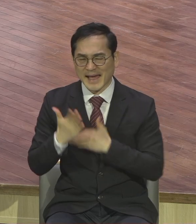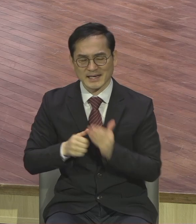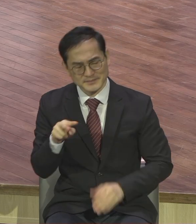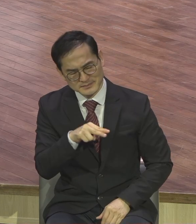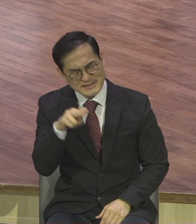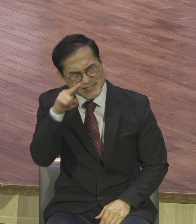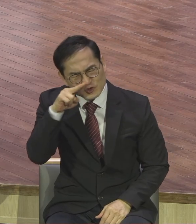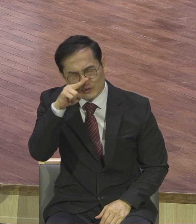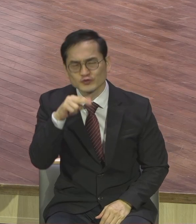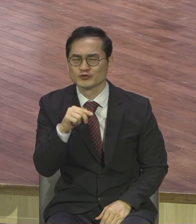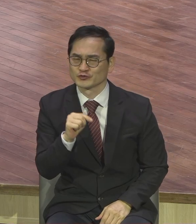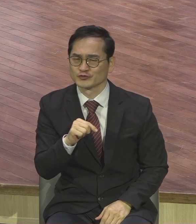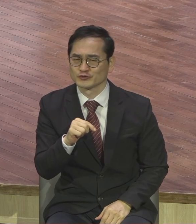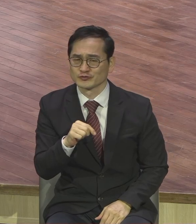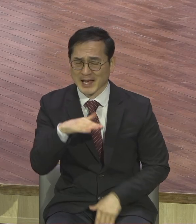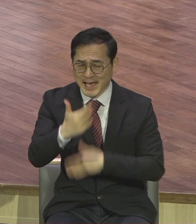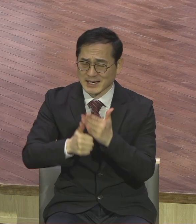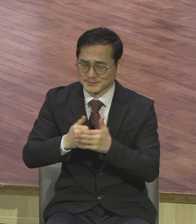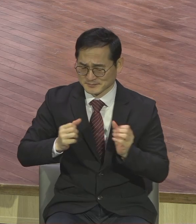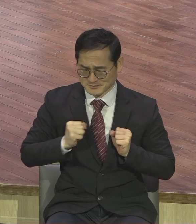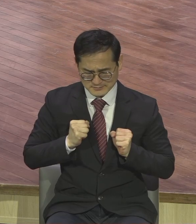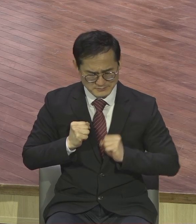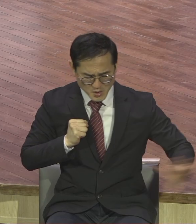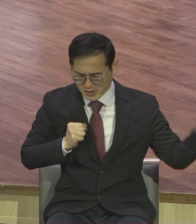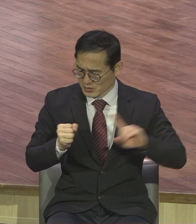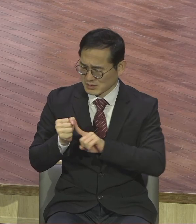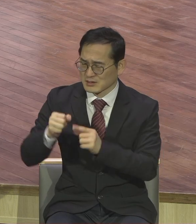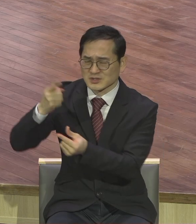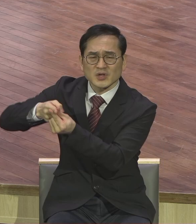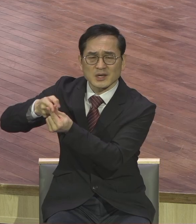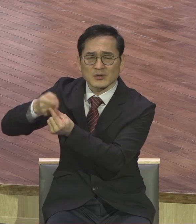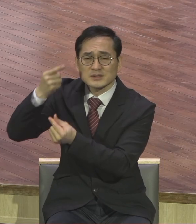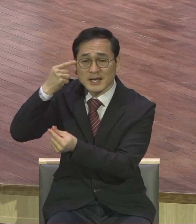하나님이십니다. 하나님을 첫째로 생각하면